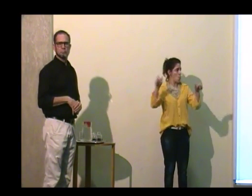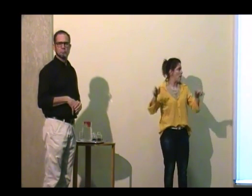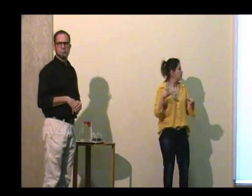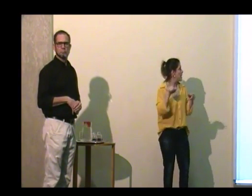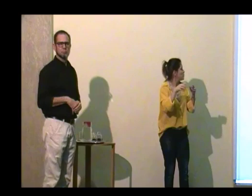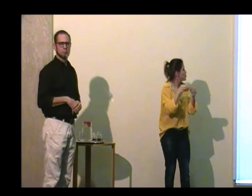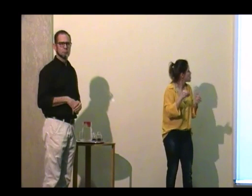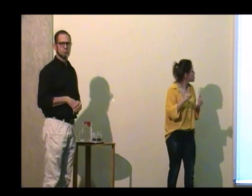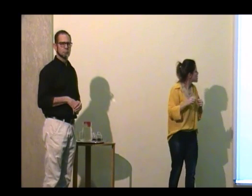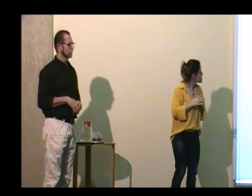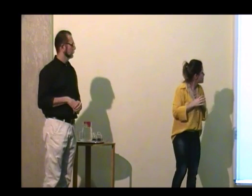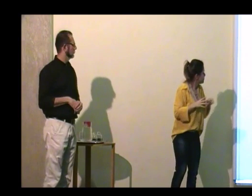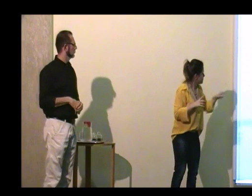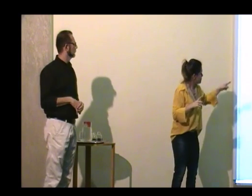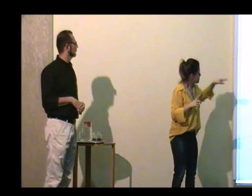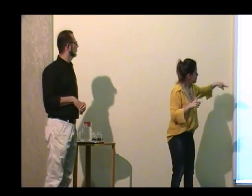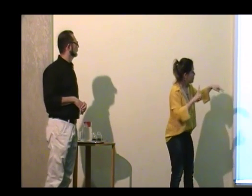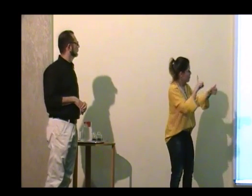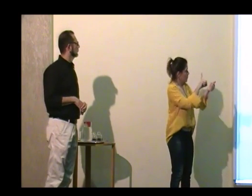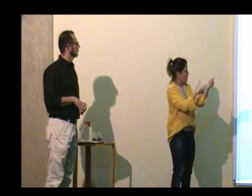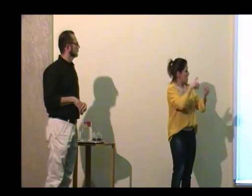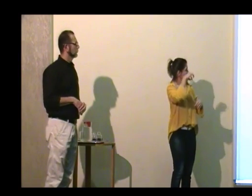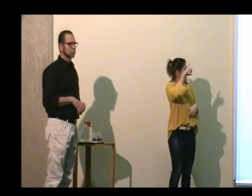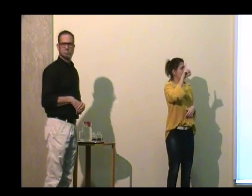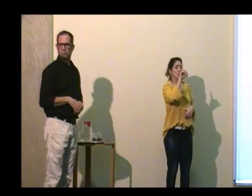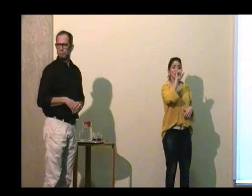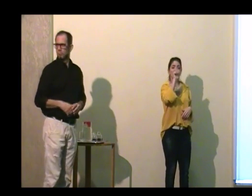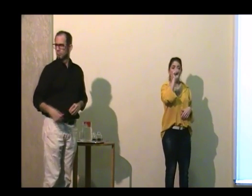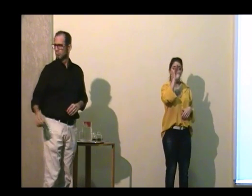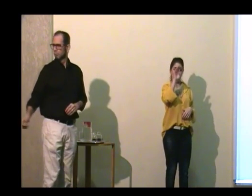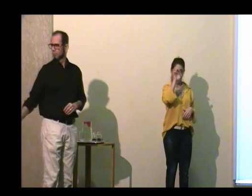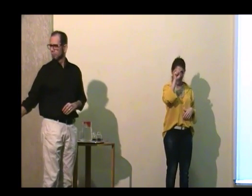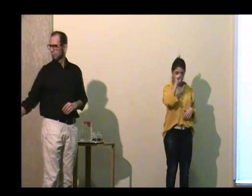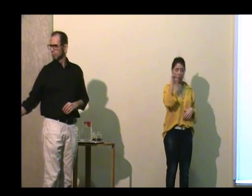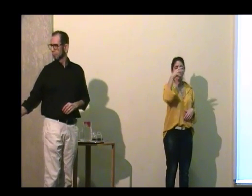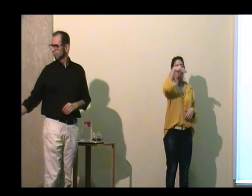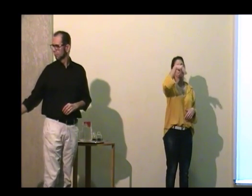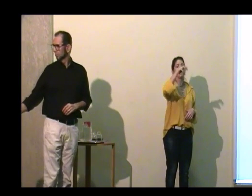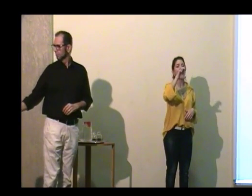do açúcar no nosso corpo, né? Do uso da glicose no nosso corpo.